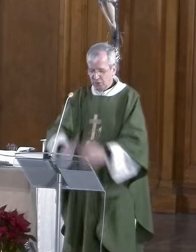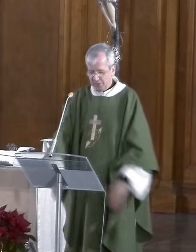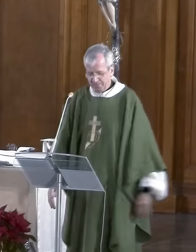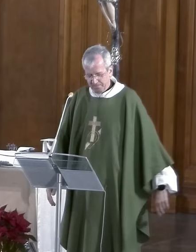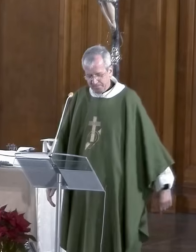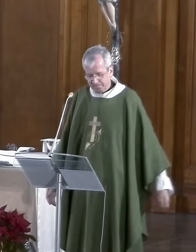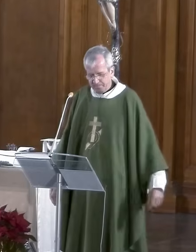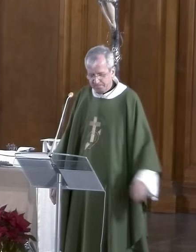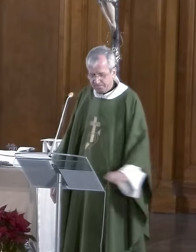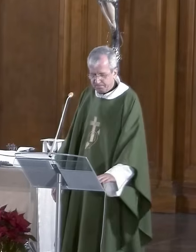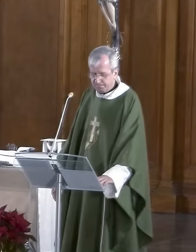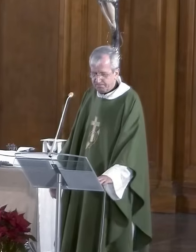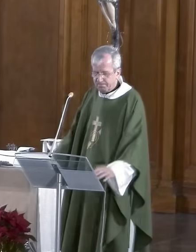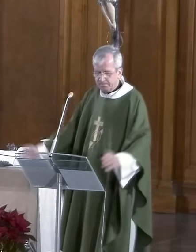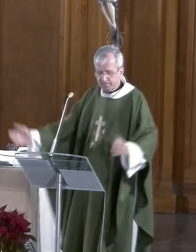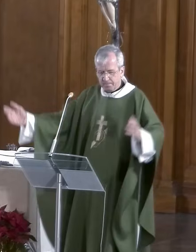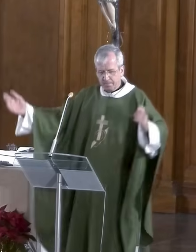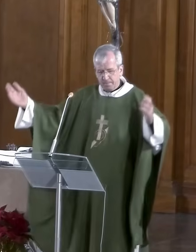Oremos.